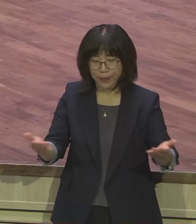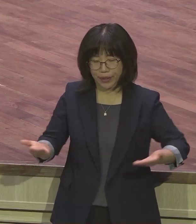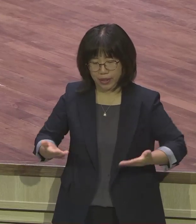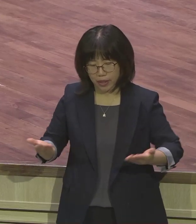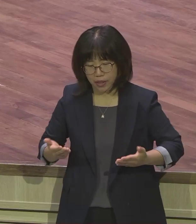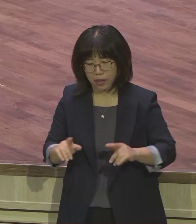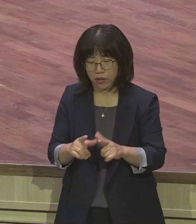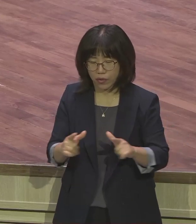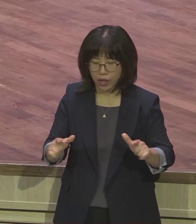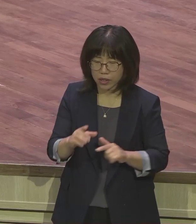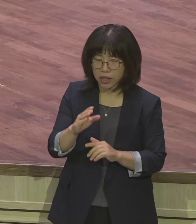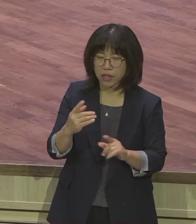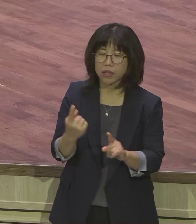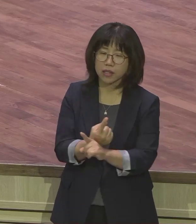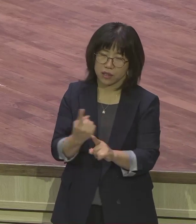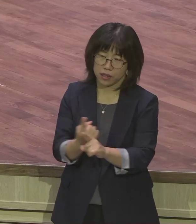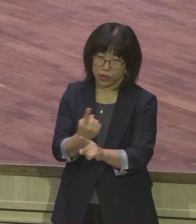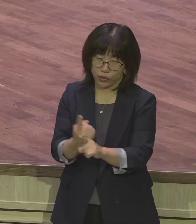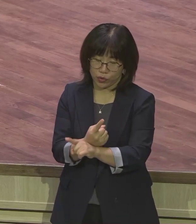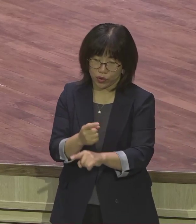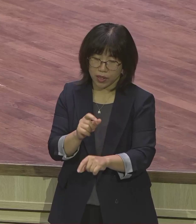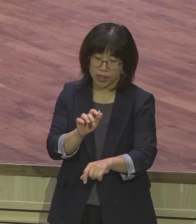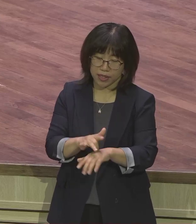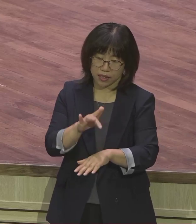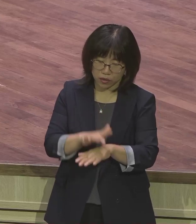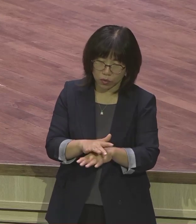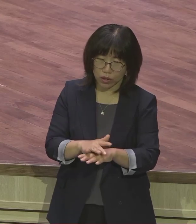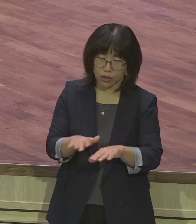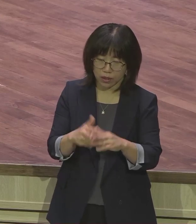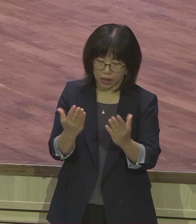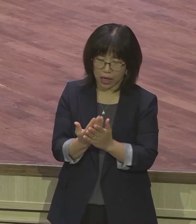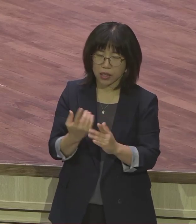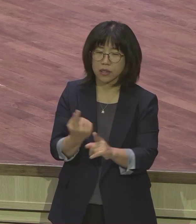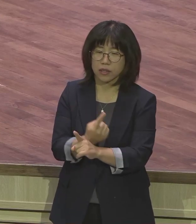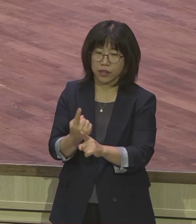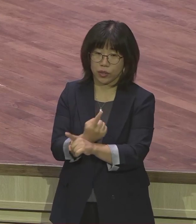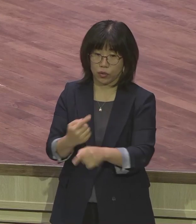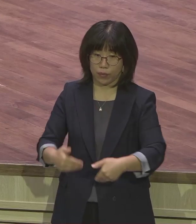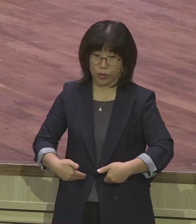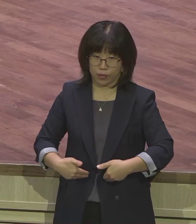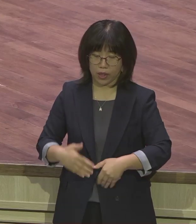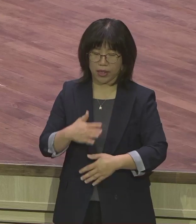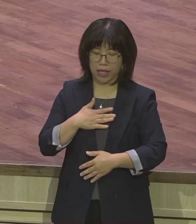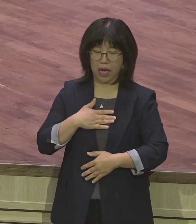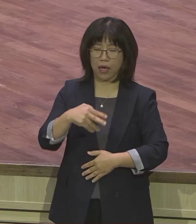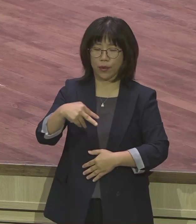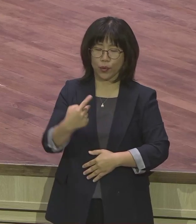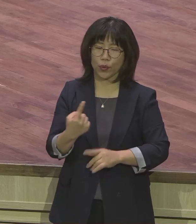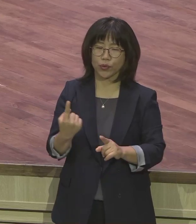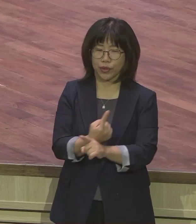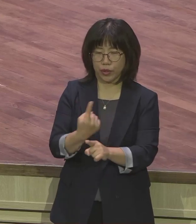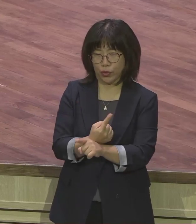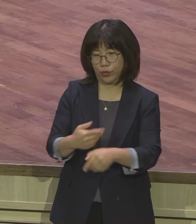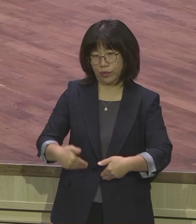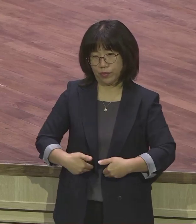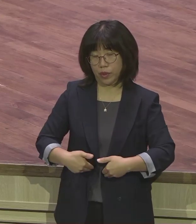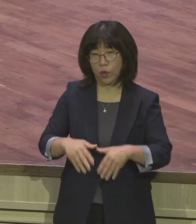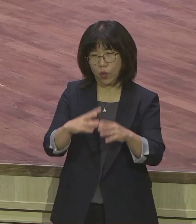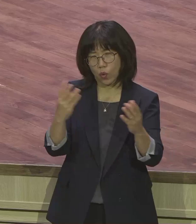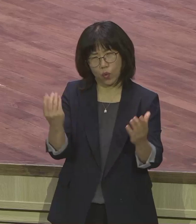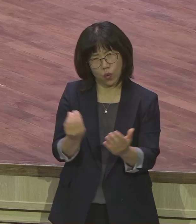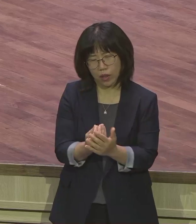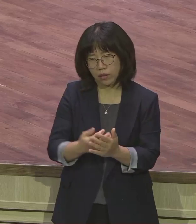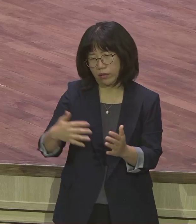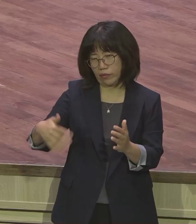치유. 모든 삶 속에 습관 치유. 대부분이 다 그래. 저도 치유받아야 돼요. 완전한 자 아무도